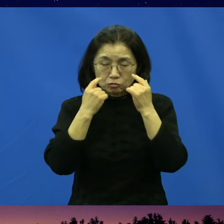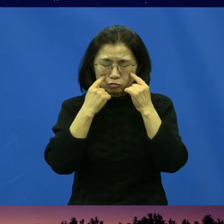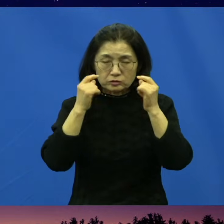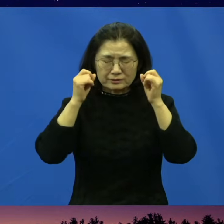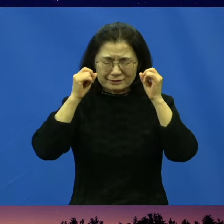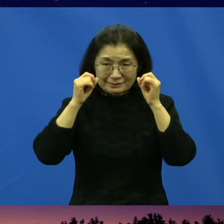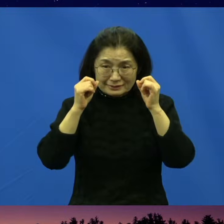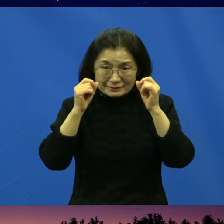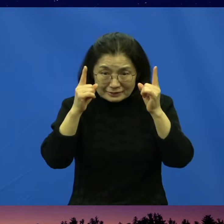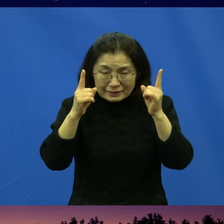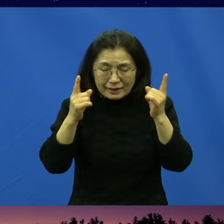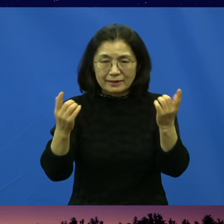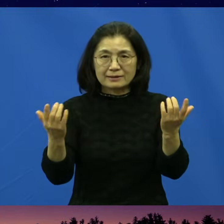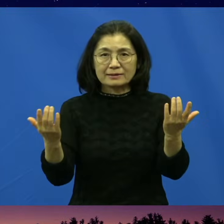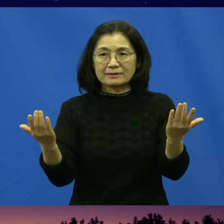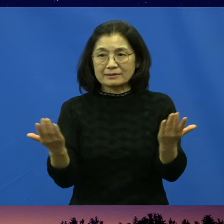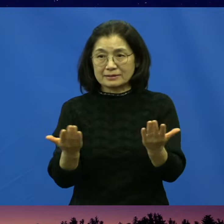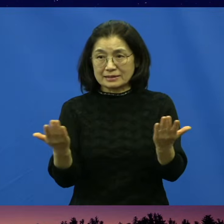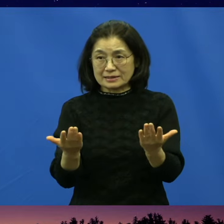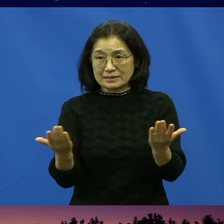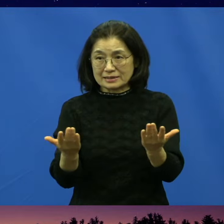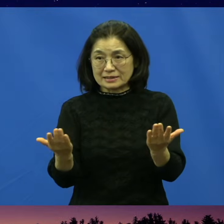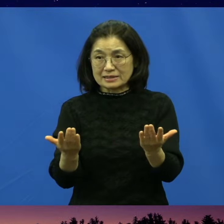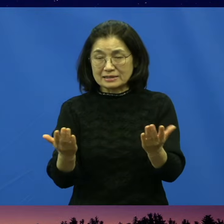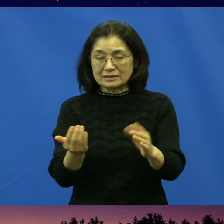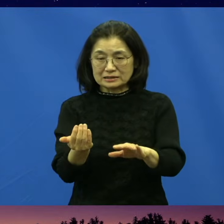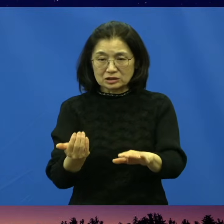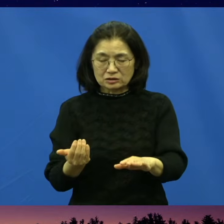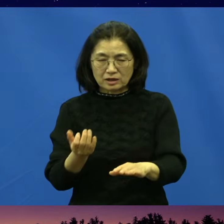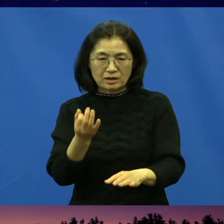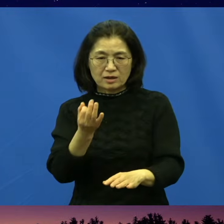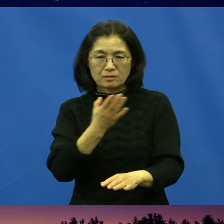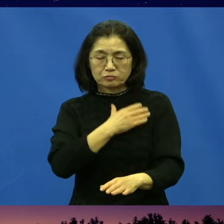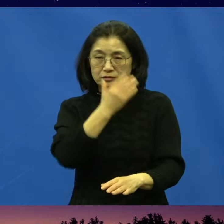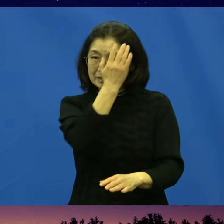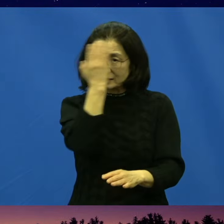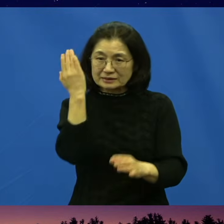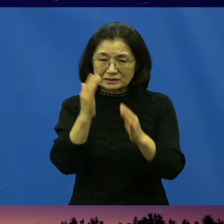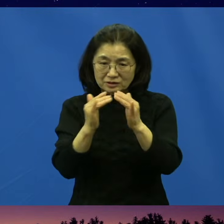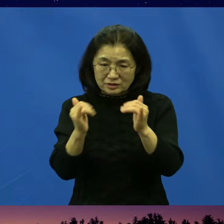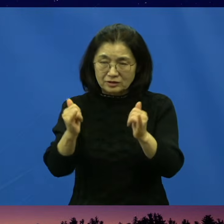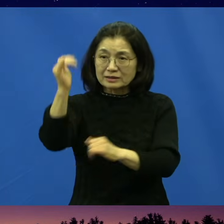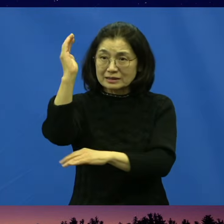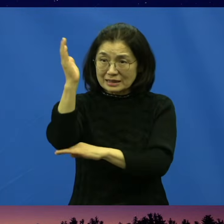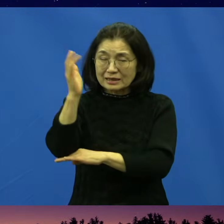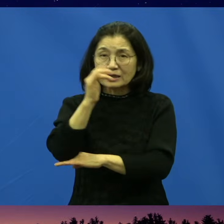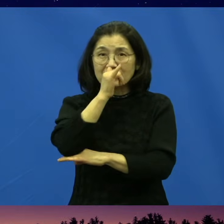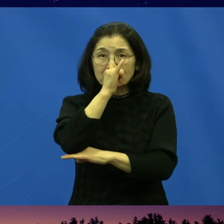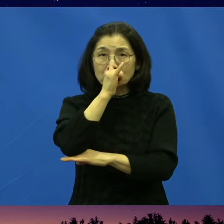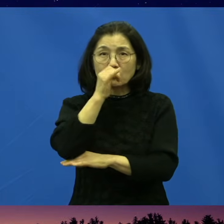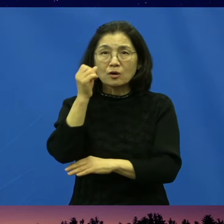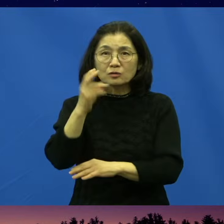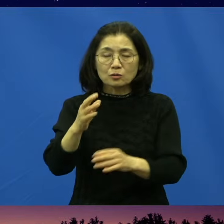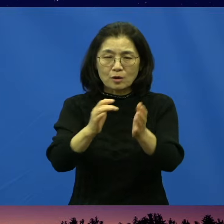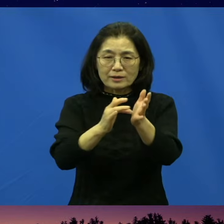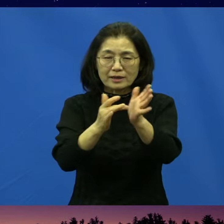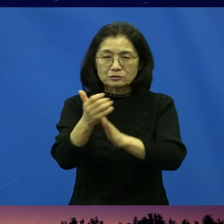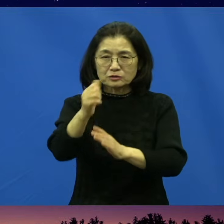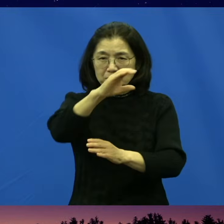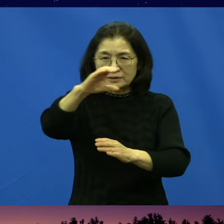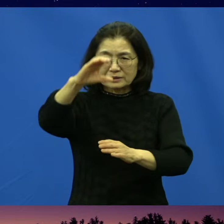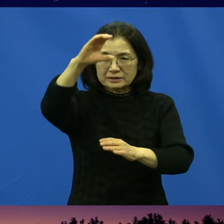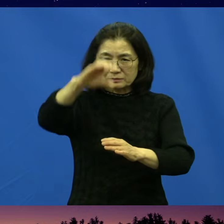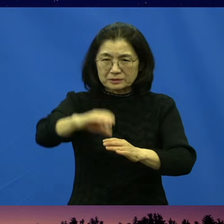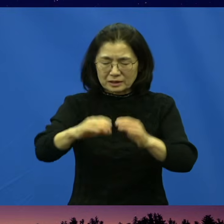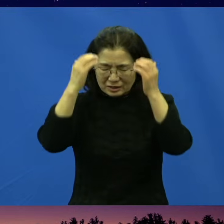중간에 부자 청년의 이야기가 나오고 또 예수님의 순환 예고, 그리고